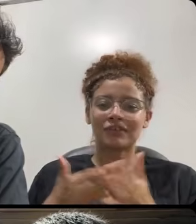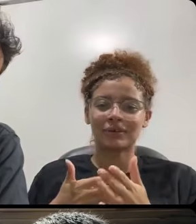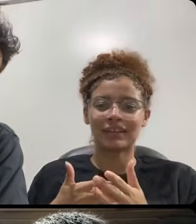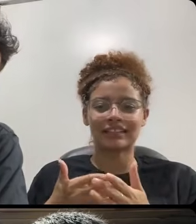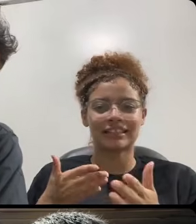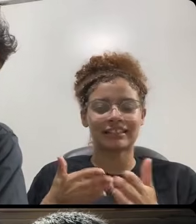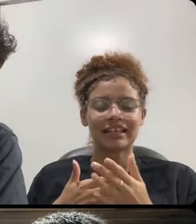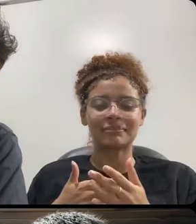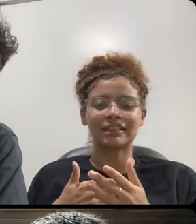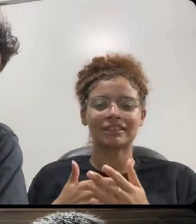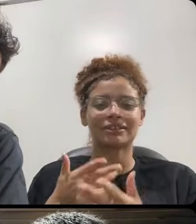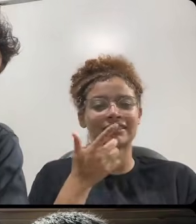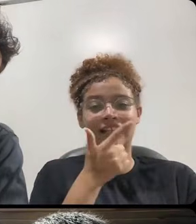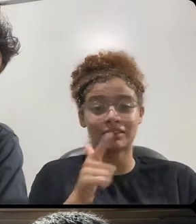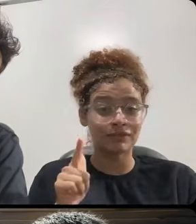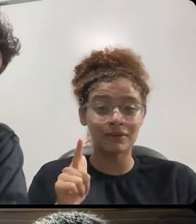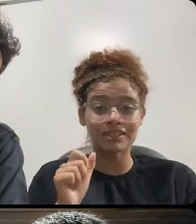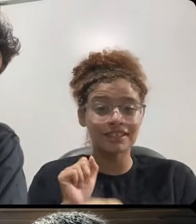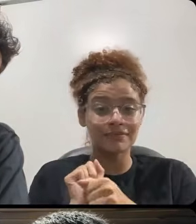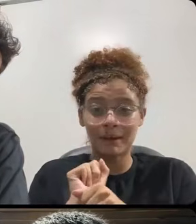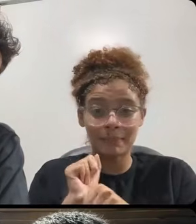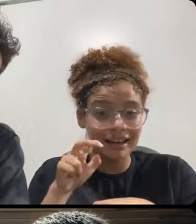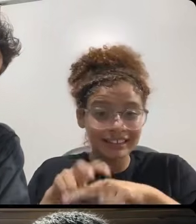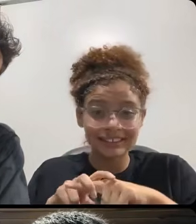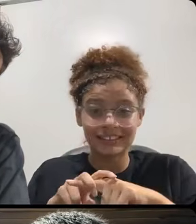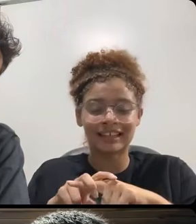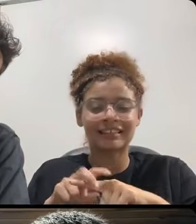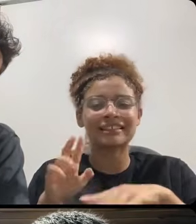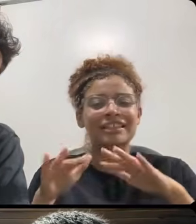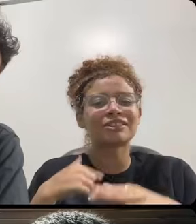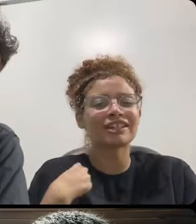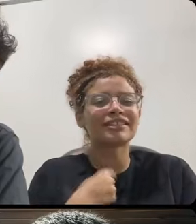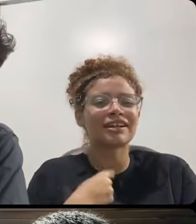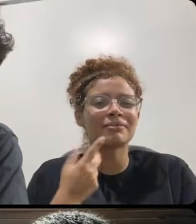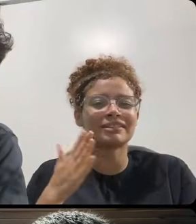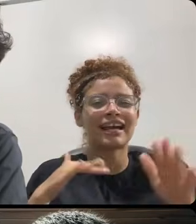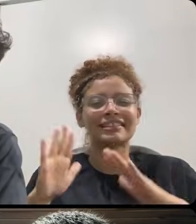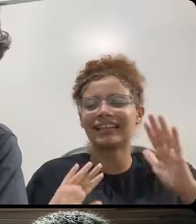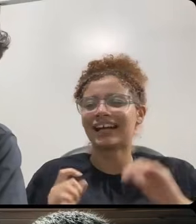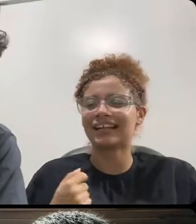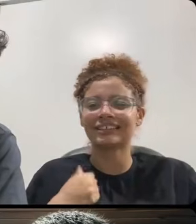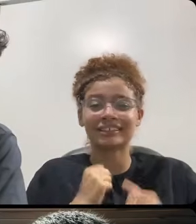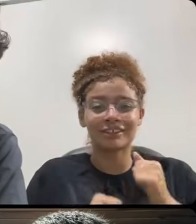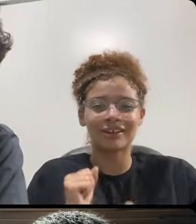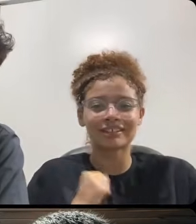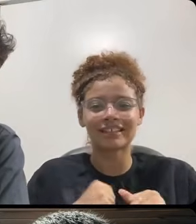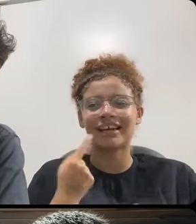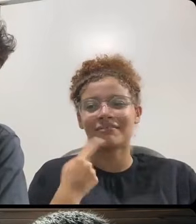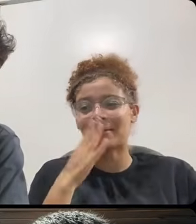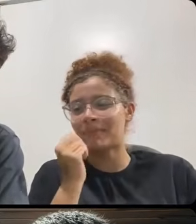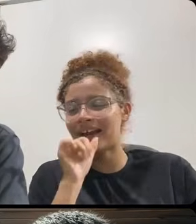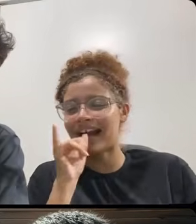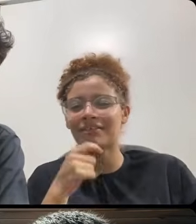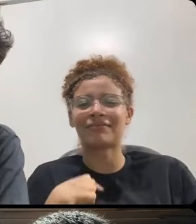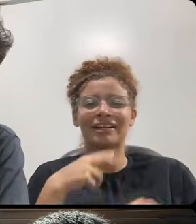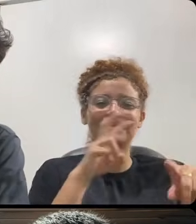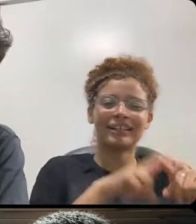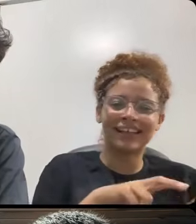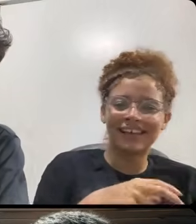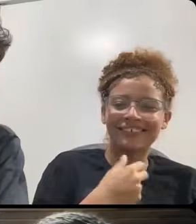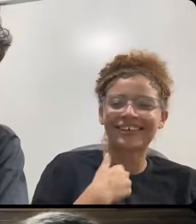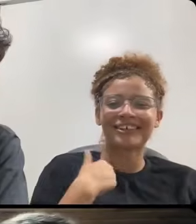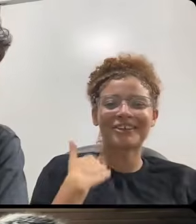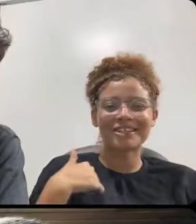criança tem dificuldade, ela tem limitações que ela não vai conseguir ficar parada, sentada. Às vezes nós ficamos, né, acelerados, ansiosos, vai beber água,